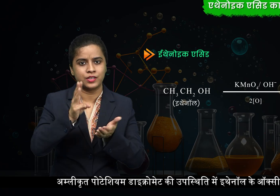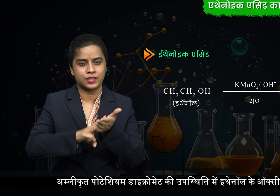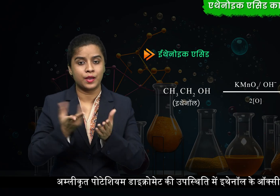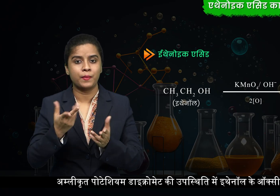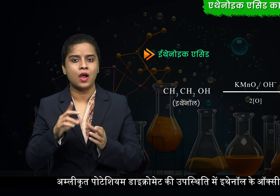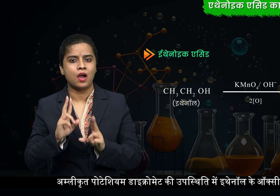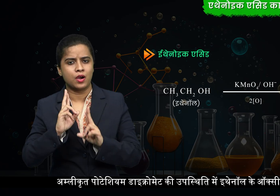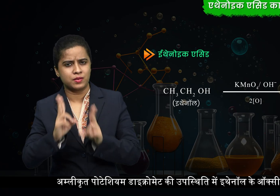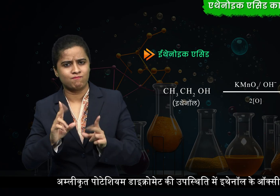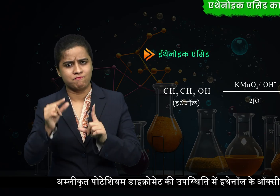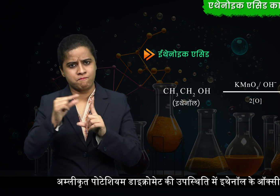ऑक्सीकरण द्वारा